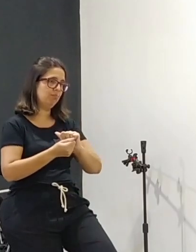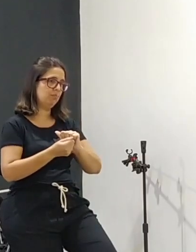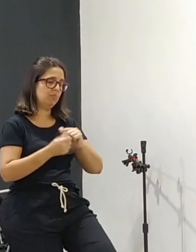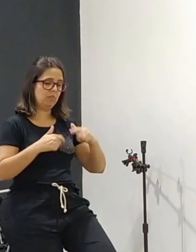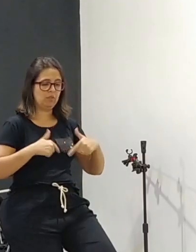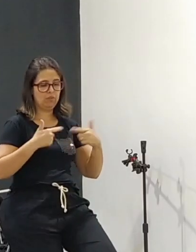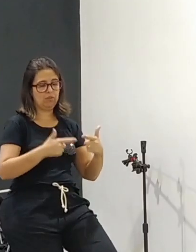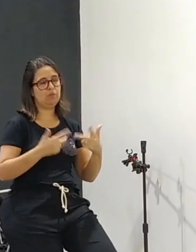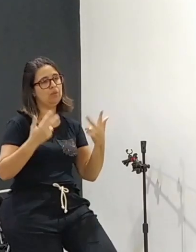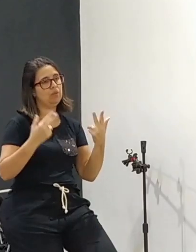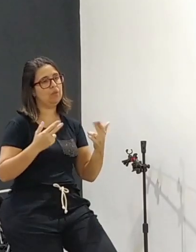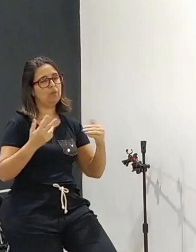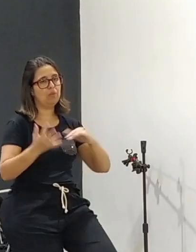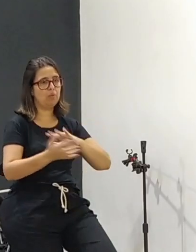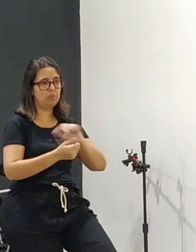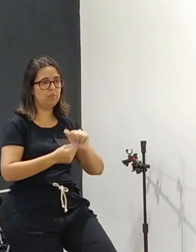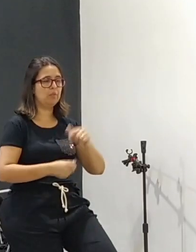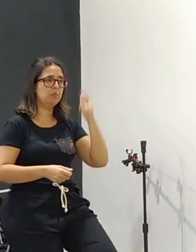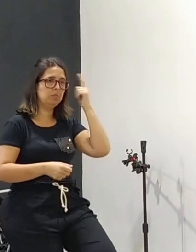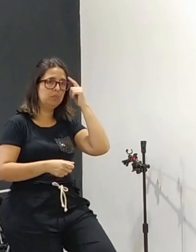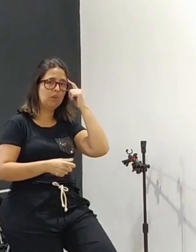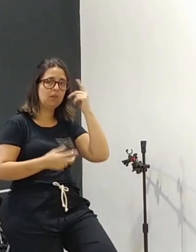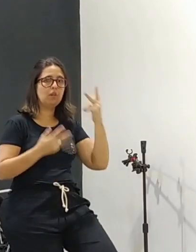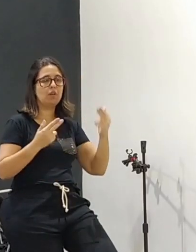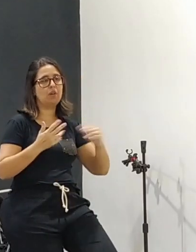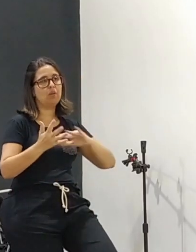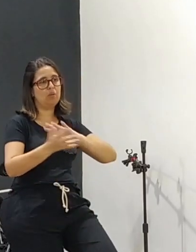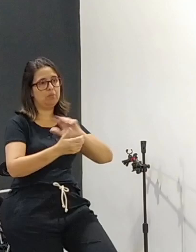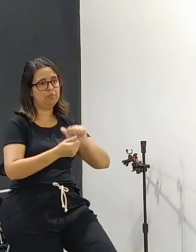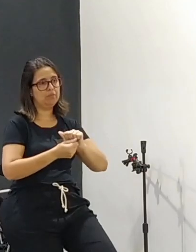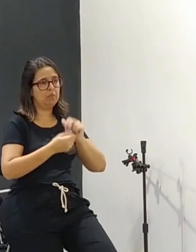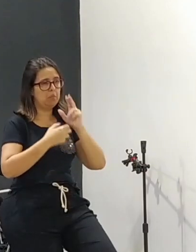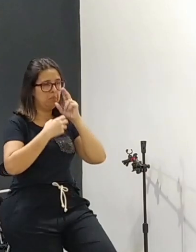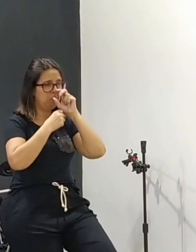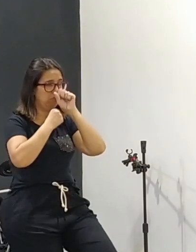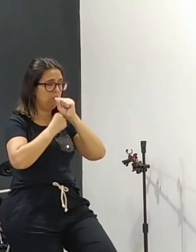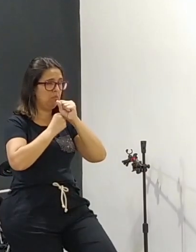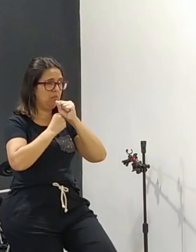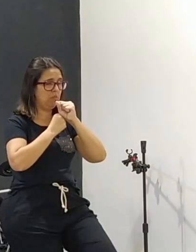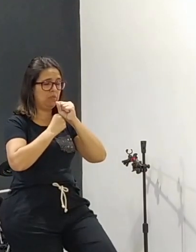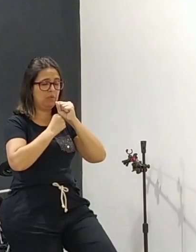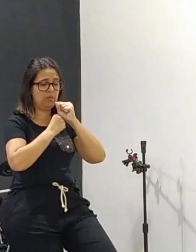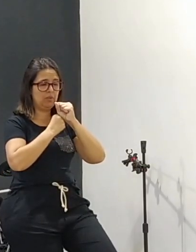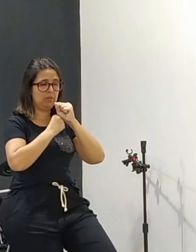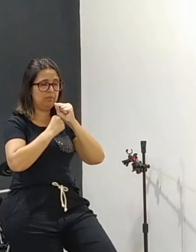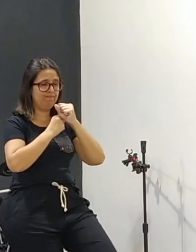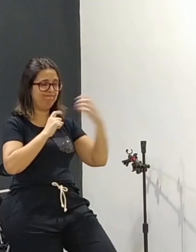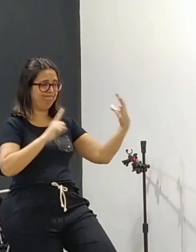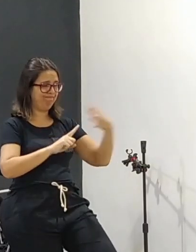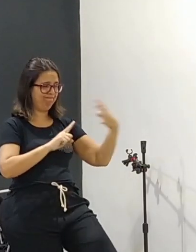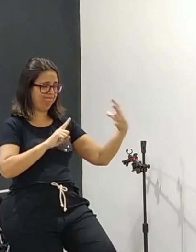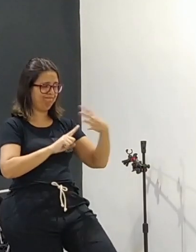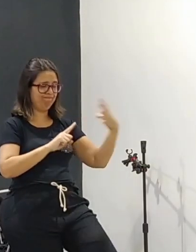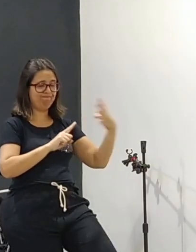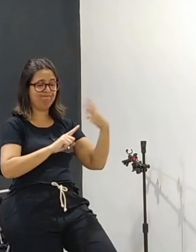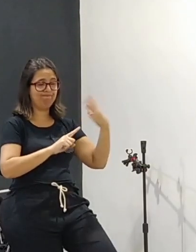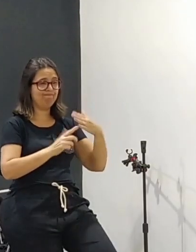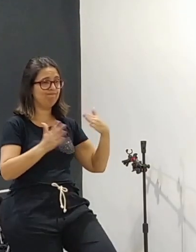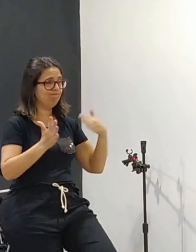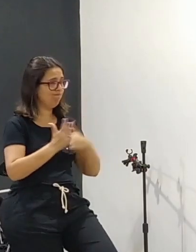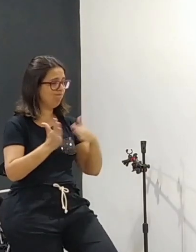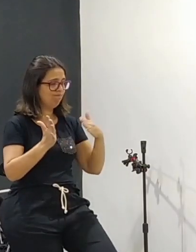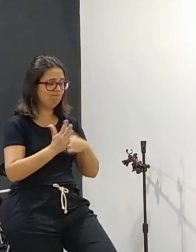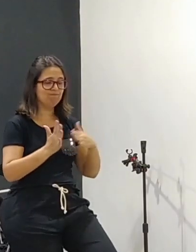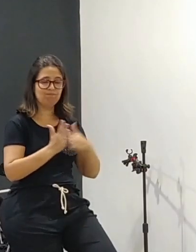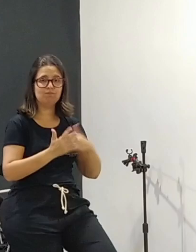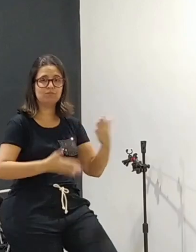mundo, agir como o mundo, pensar como o mundo. É uma força tão grande que nos impede de servir a Deus